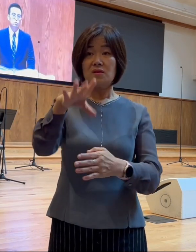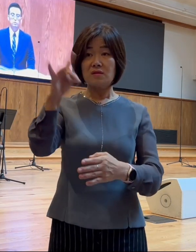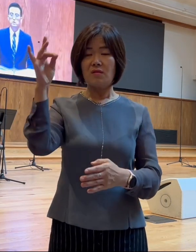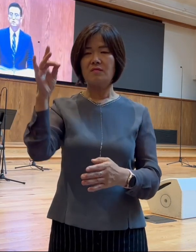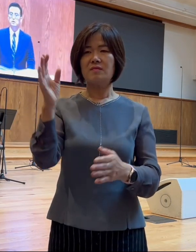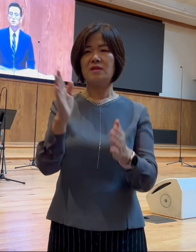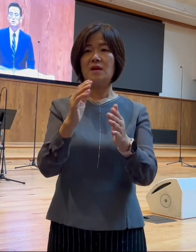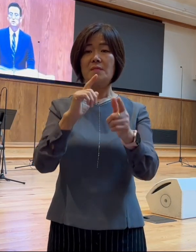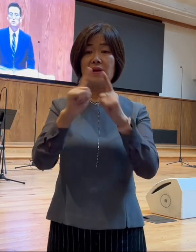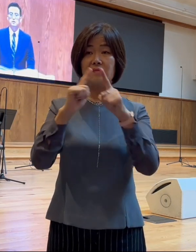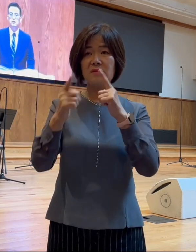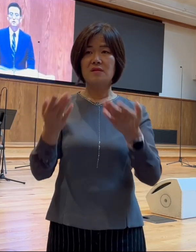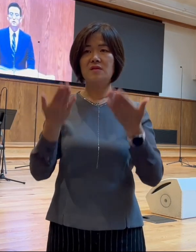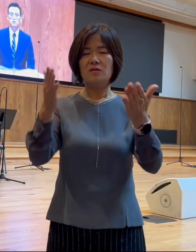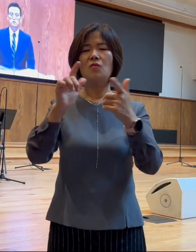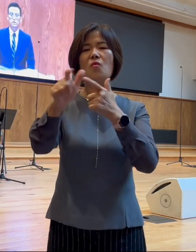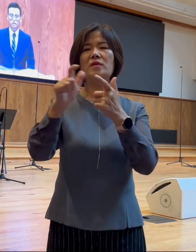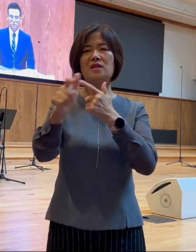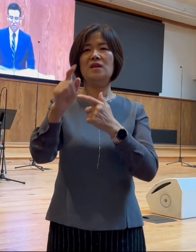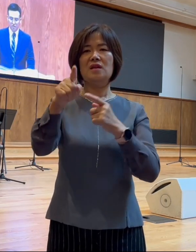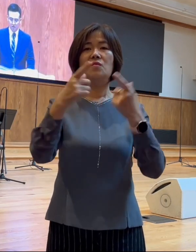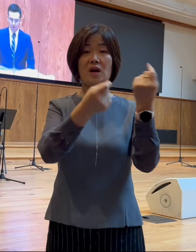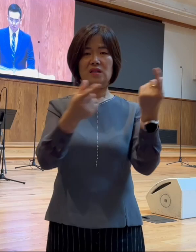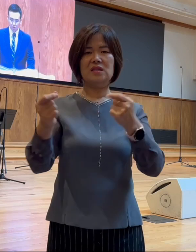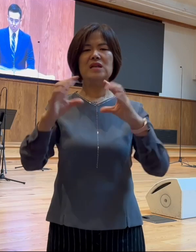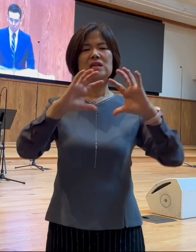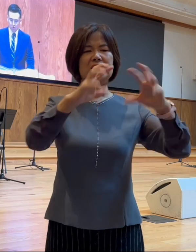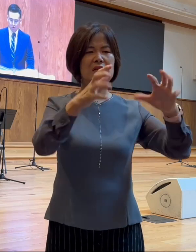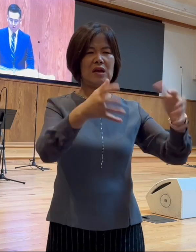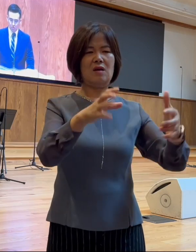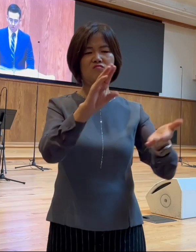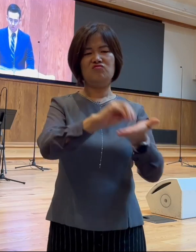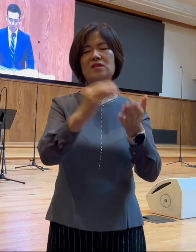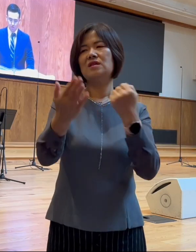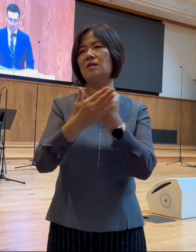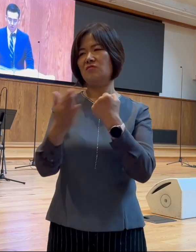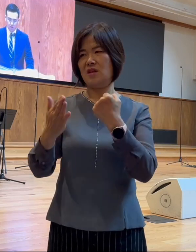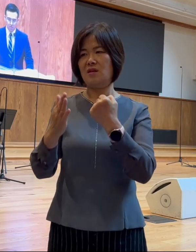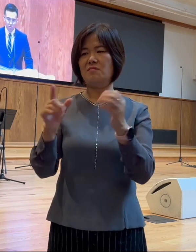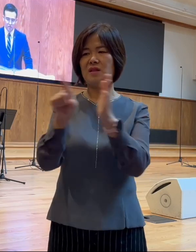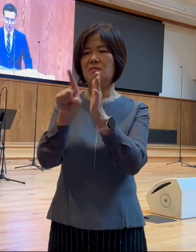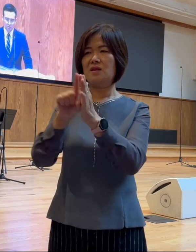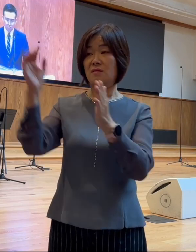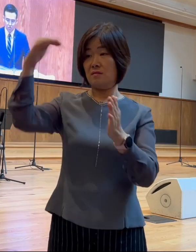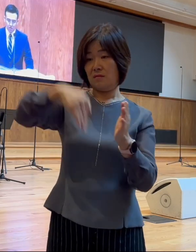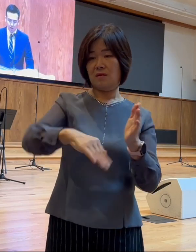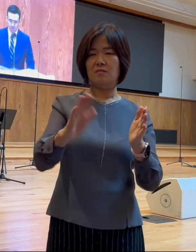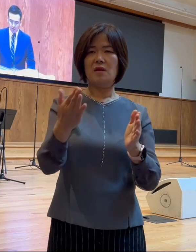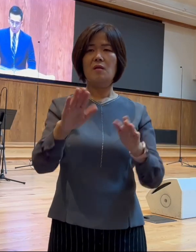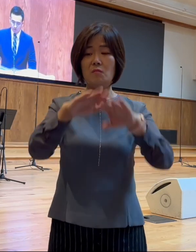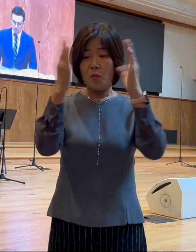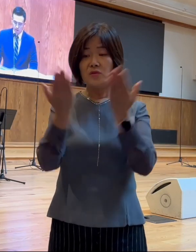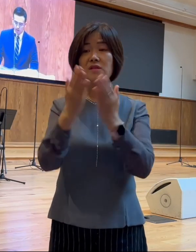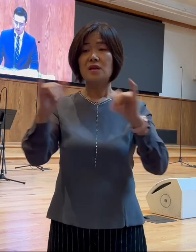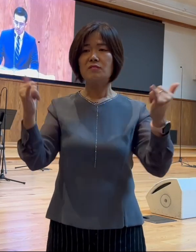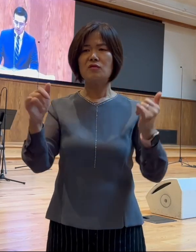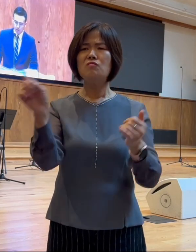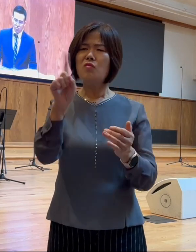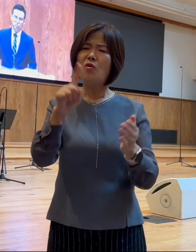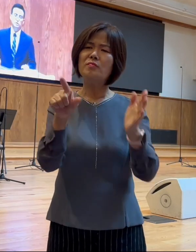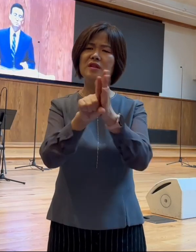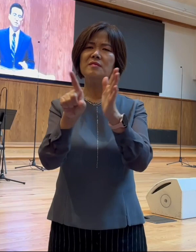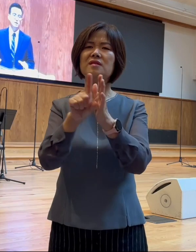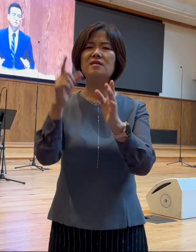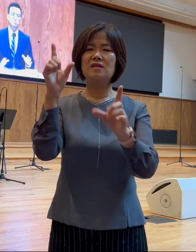그런 고민들이 이와 같은 경우인 거죠. 모든 사람은 무언가를 믿으면서 살게끔